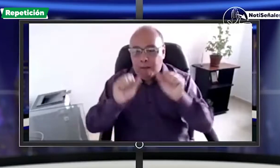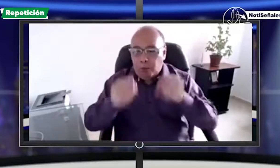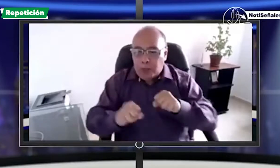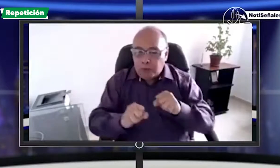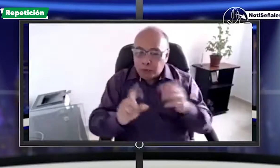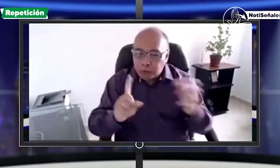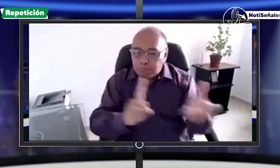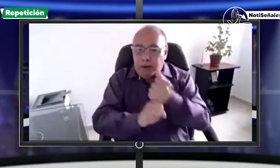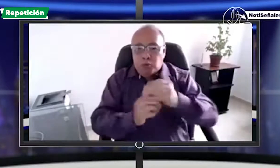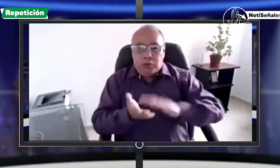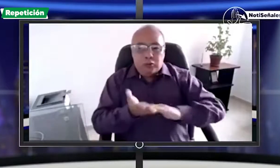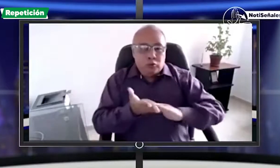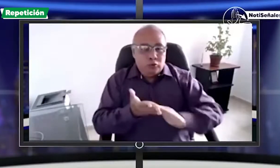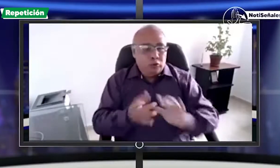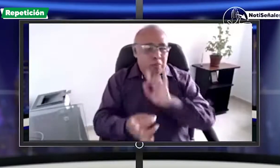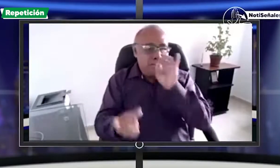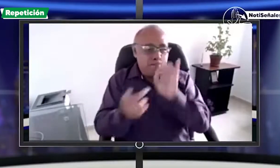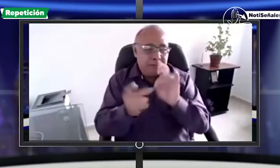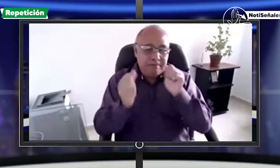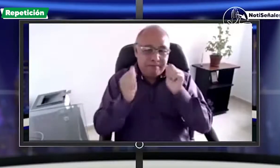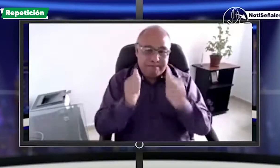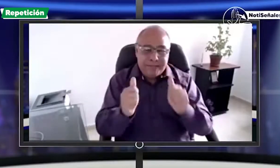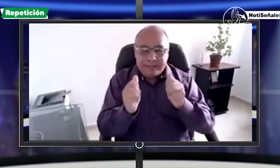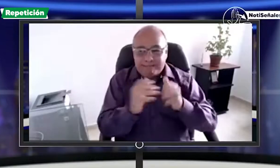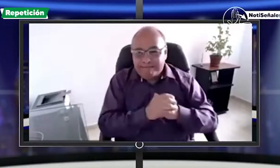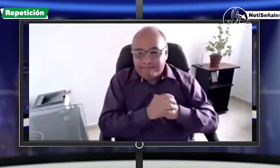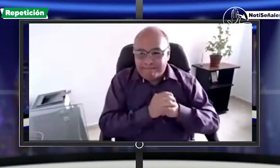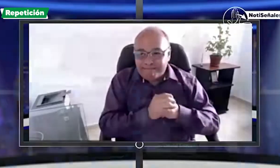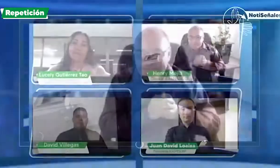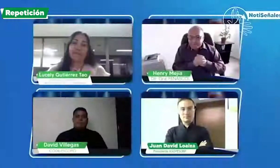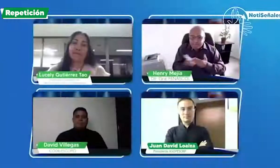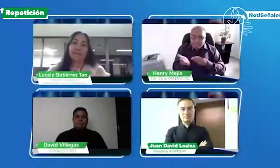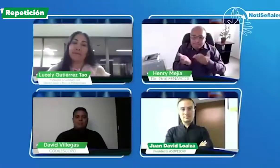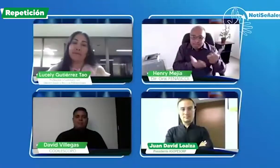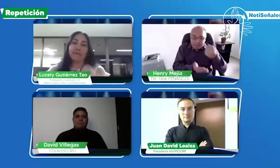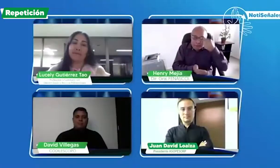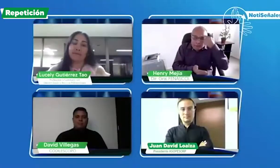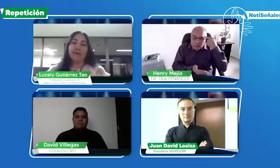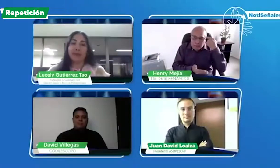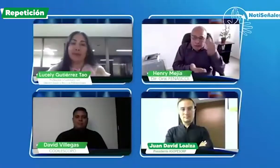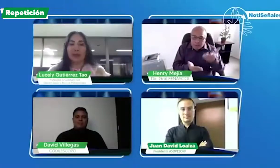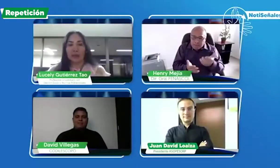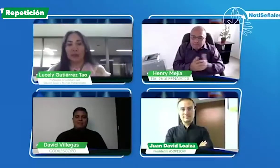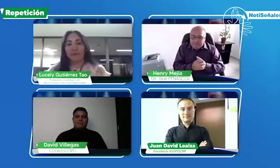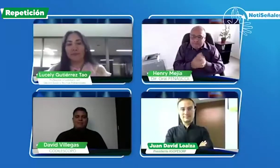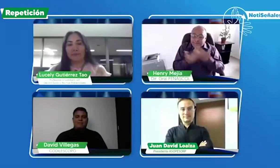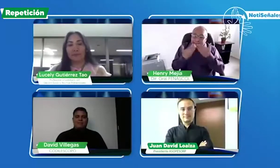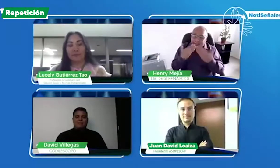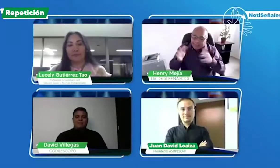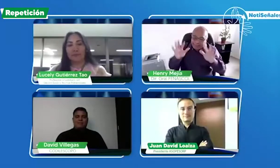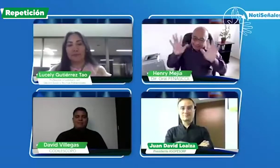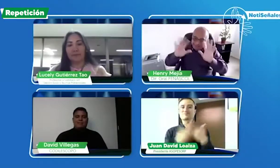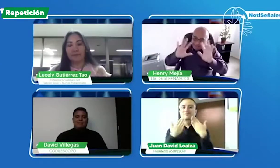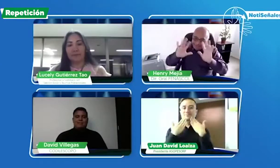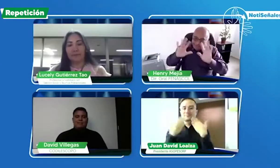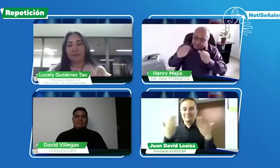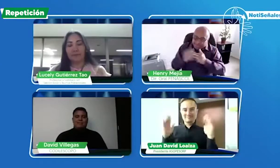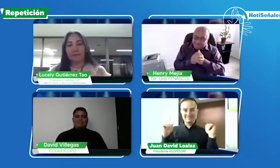pues reiterar el llamado lo que buscamos es esta solución y sabemos que lo podremos lograr Paula